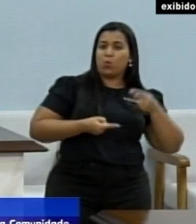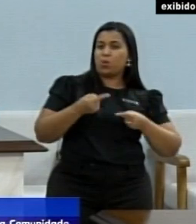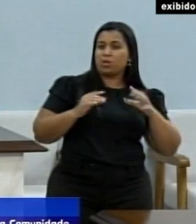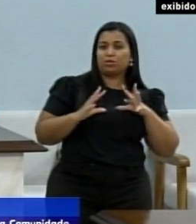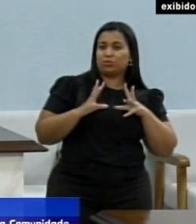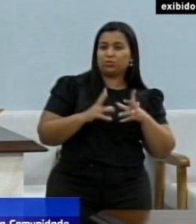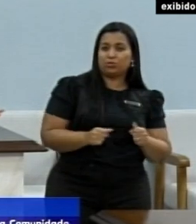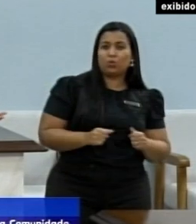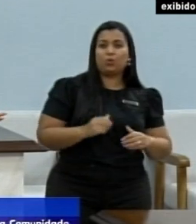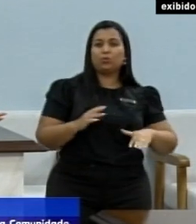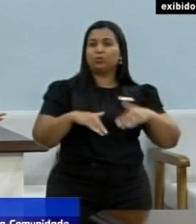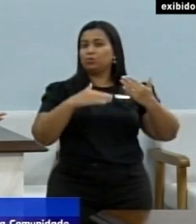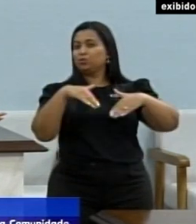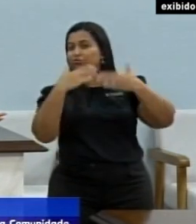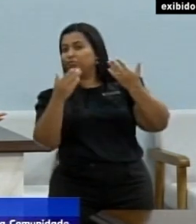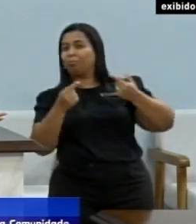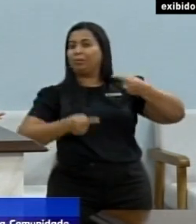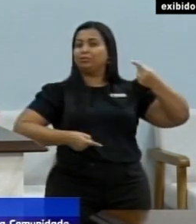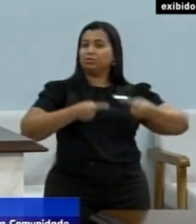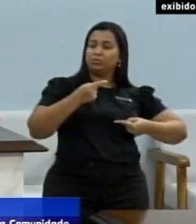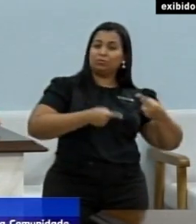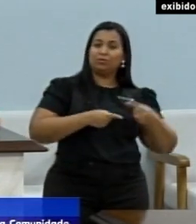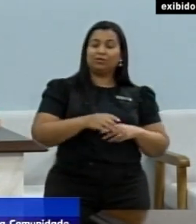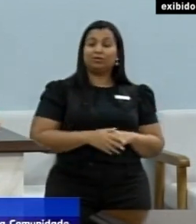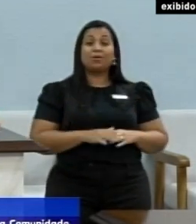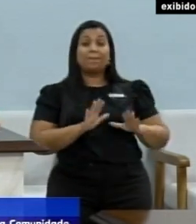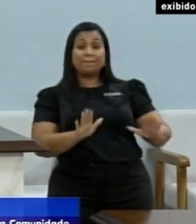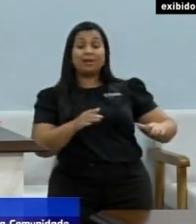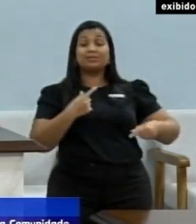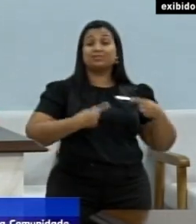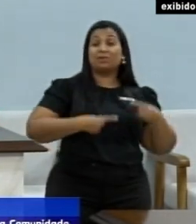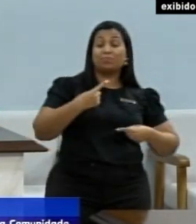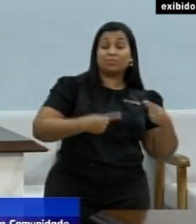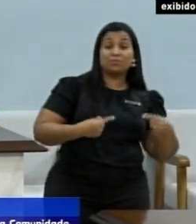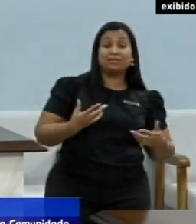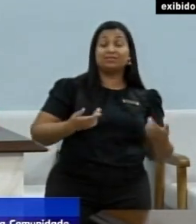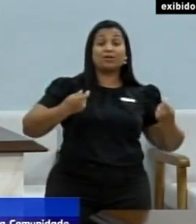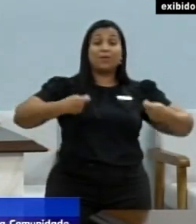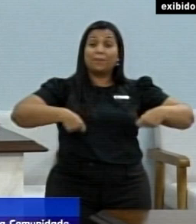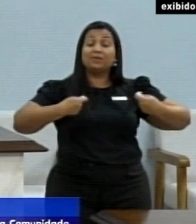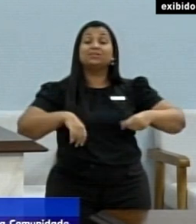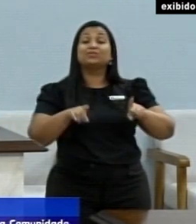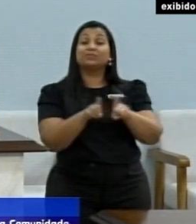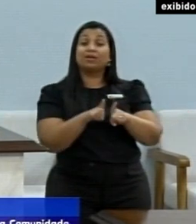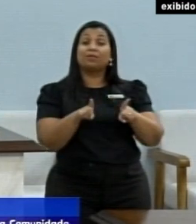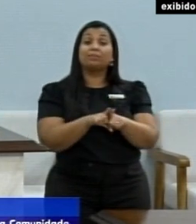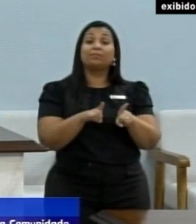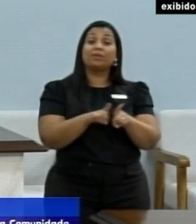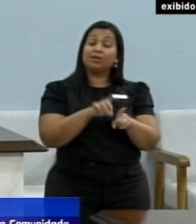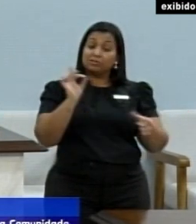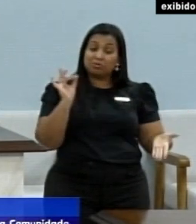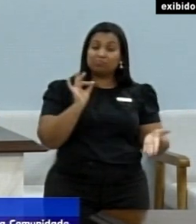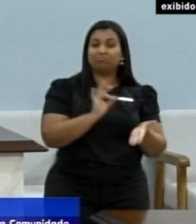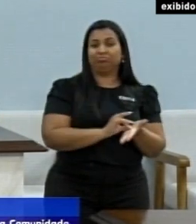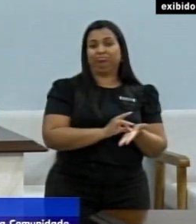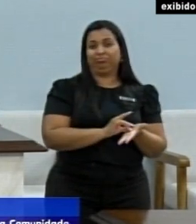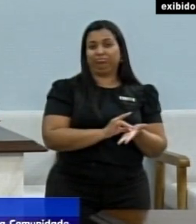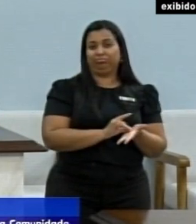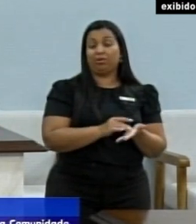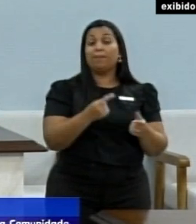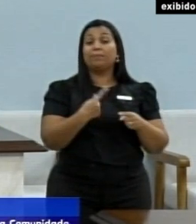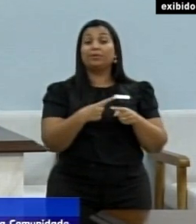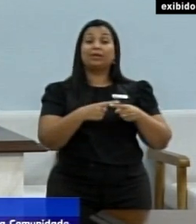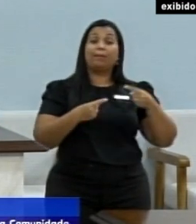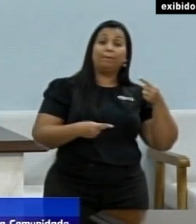Do desenvolvimento dessas políticas públicas, mas essas políticas públicas elas precisam também ser eficazes. Porque